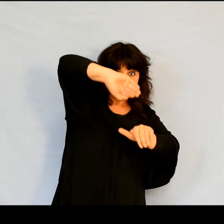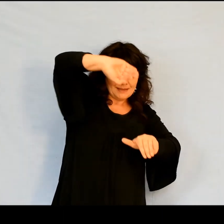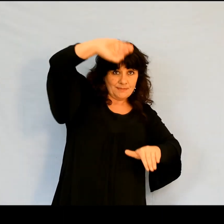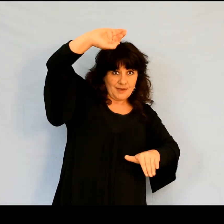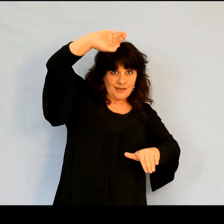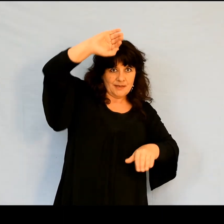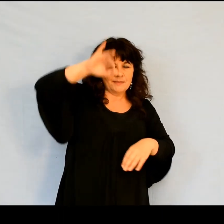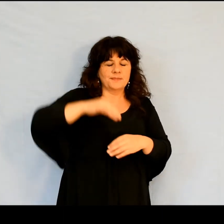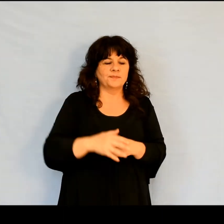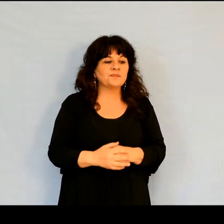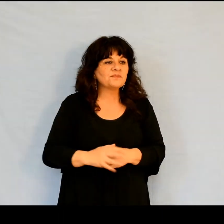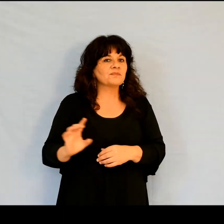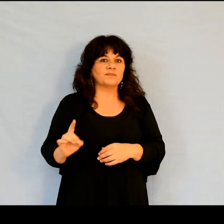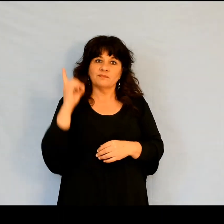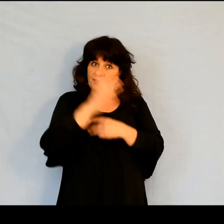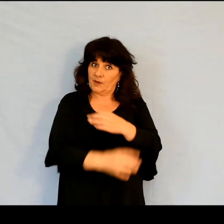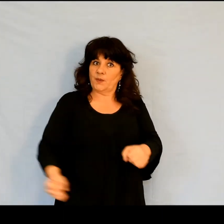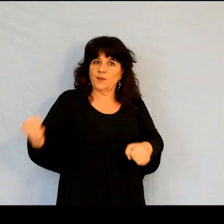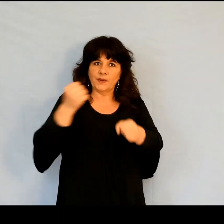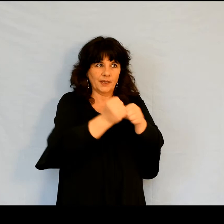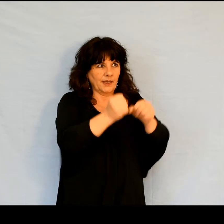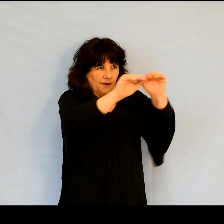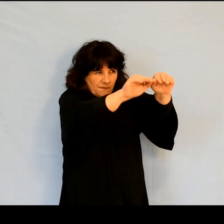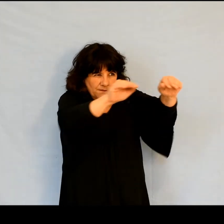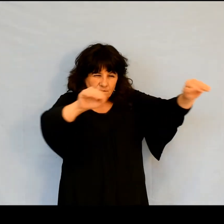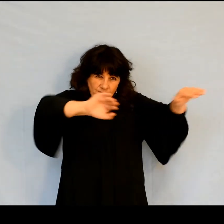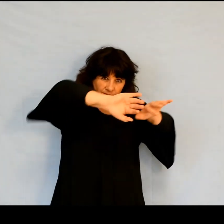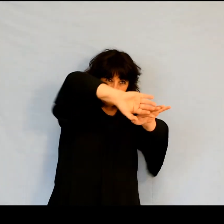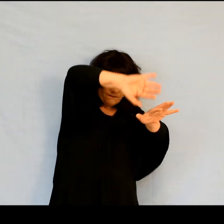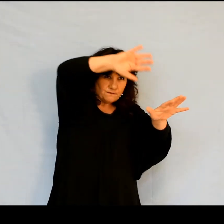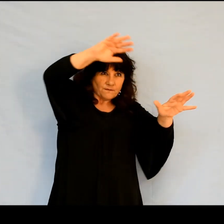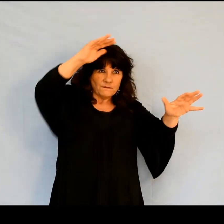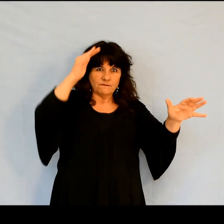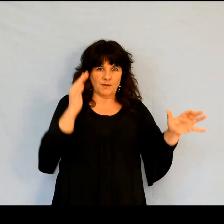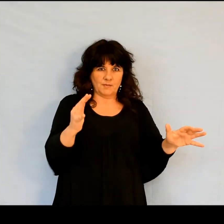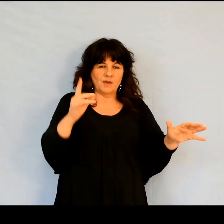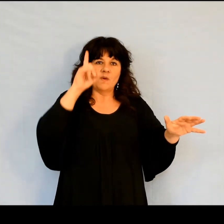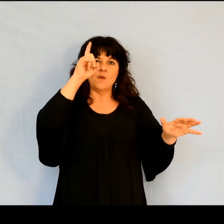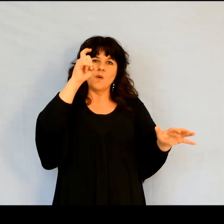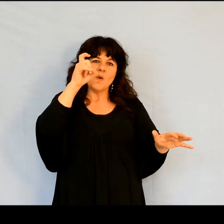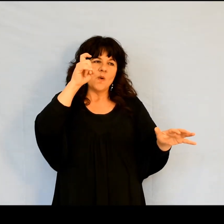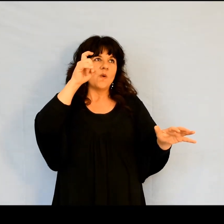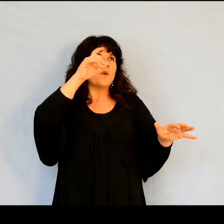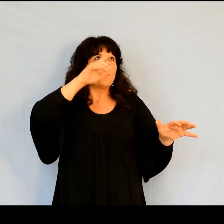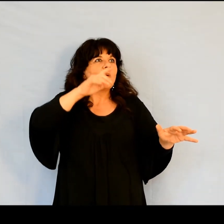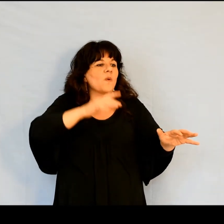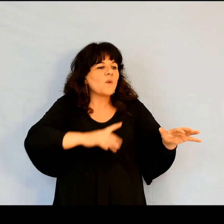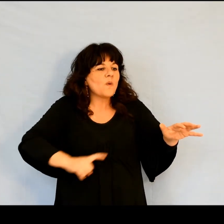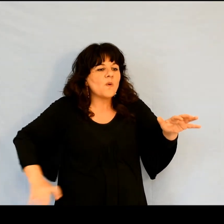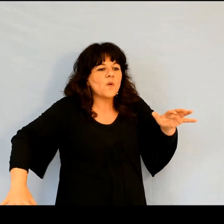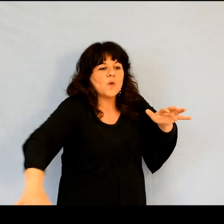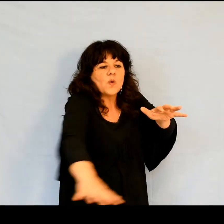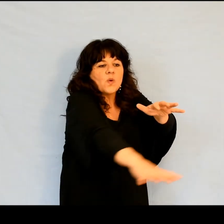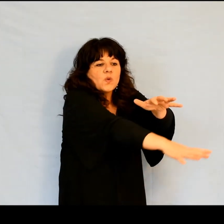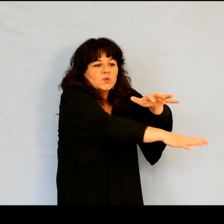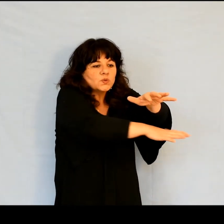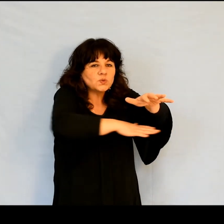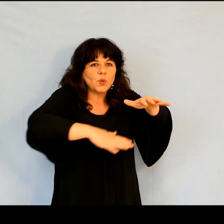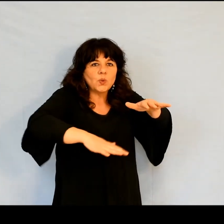Dieu fit le firmament, il sépara les eaux qui sont au-dessous du firmament et les eaux